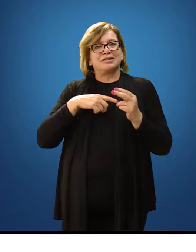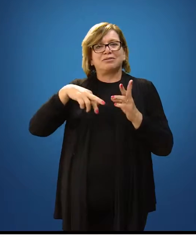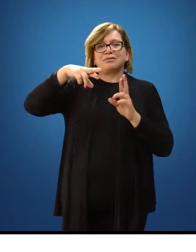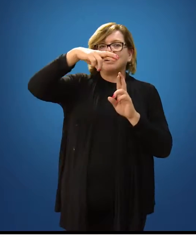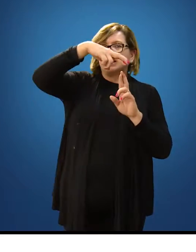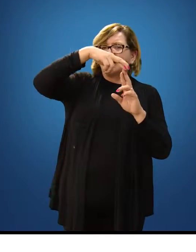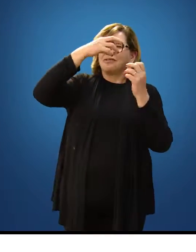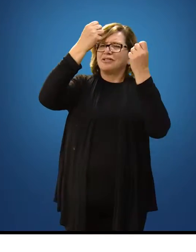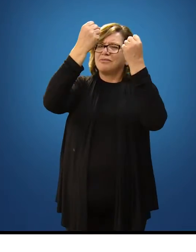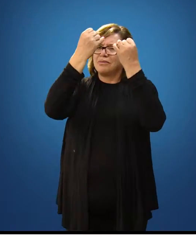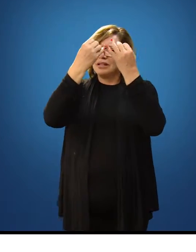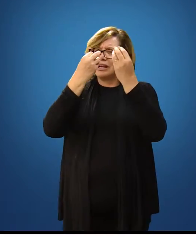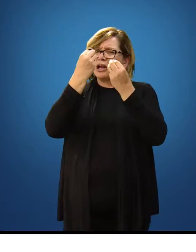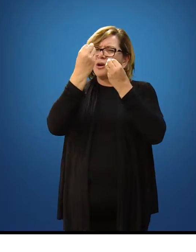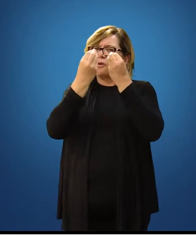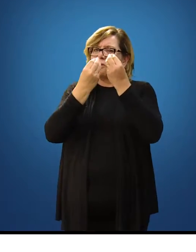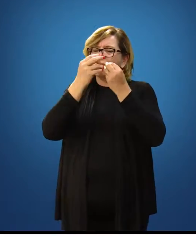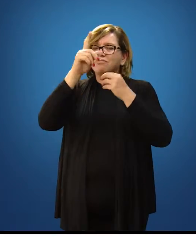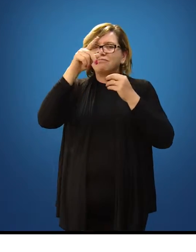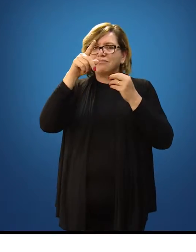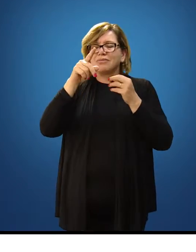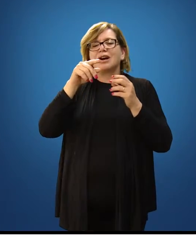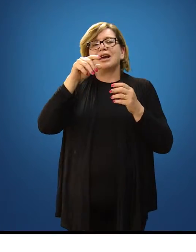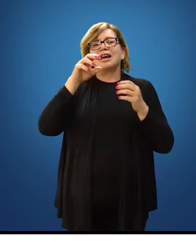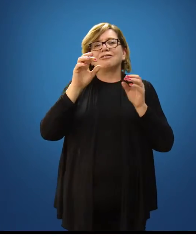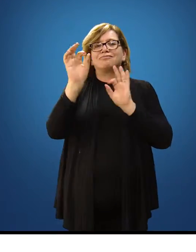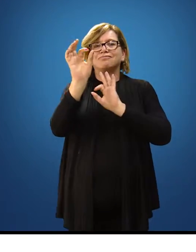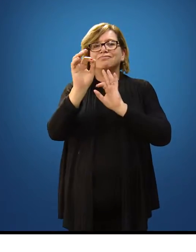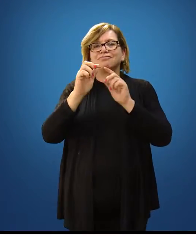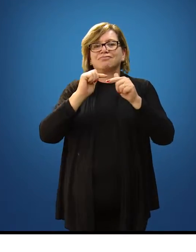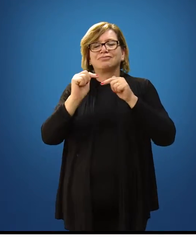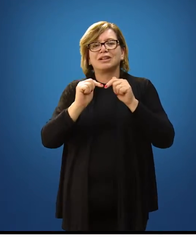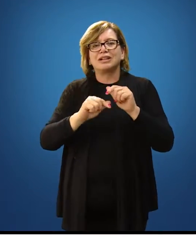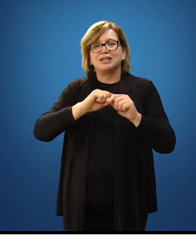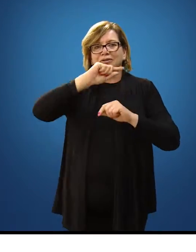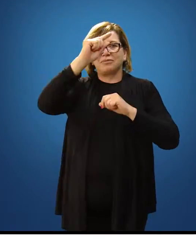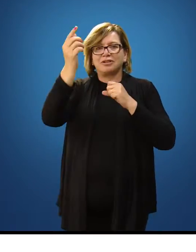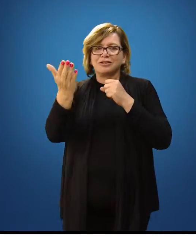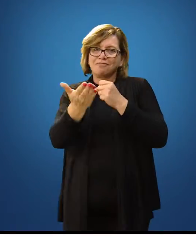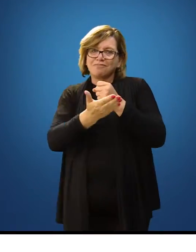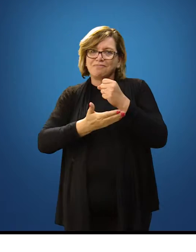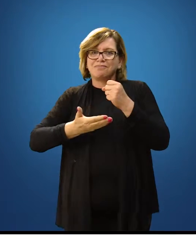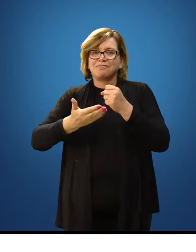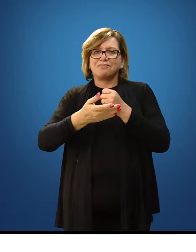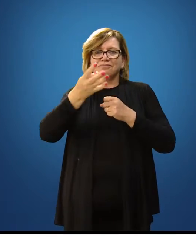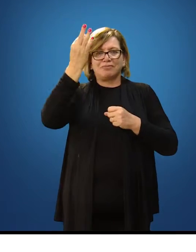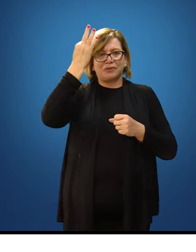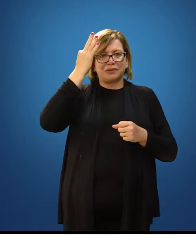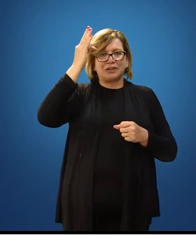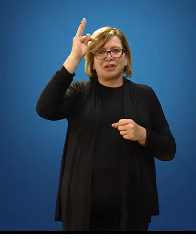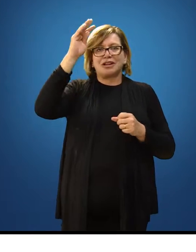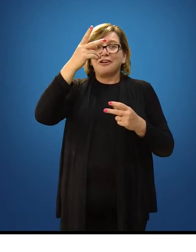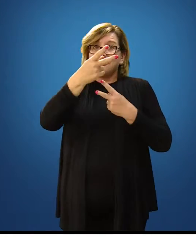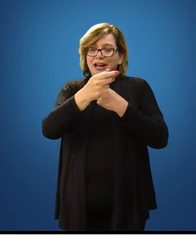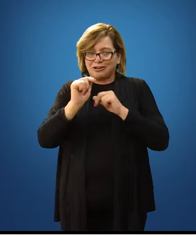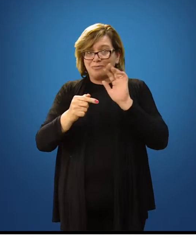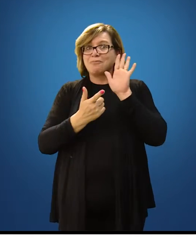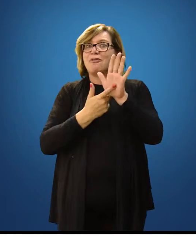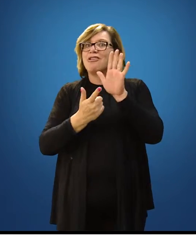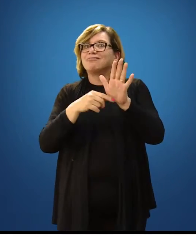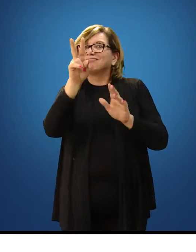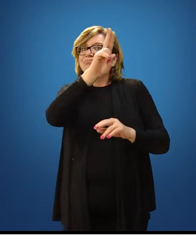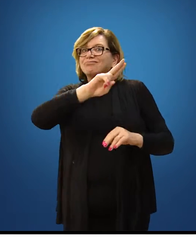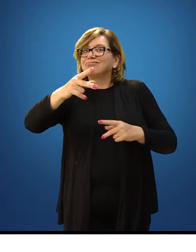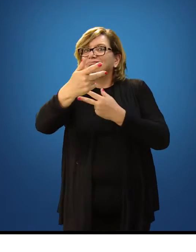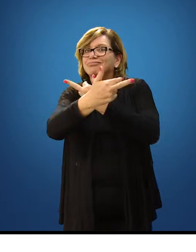parágrafos descrevendo essa estrutura. Vejam a fundamentação teórica, o tema de competências, ele traz aqui, ó, uma série de autores discutindo o